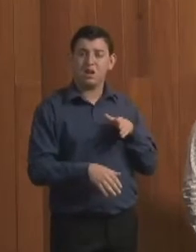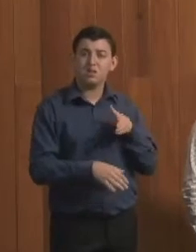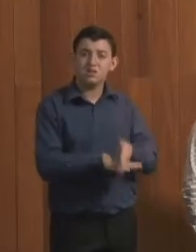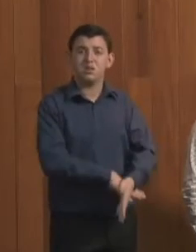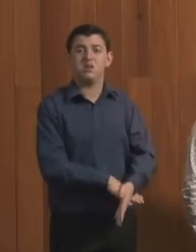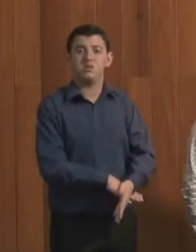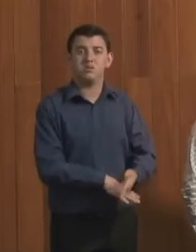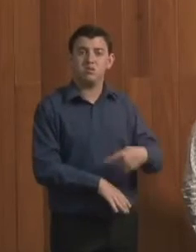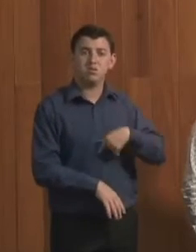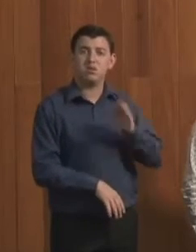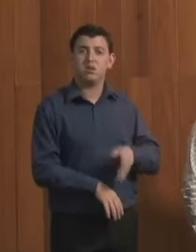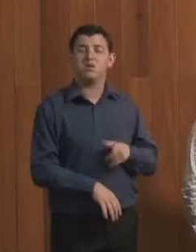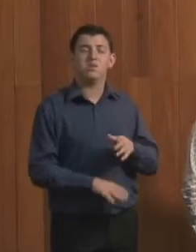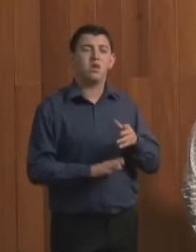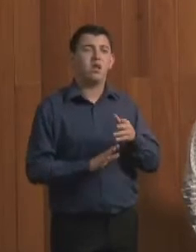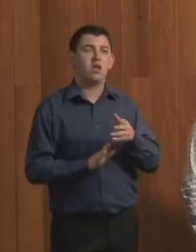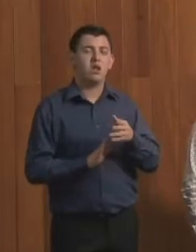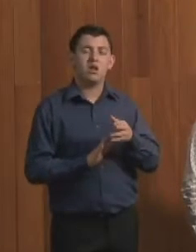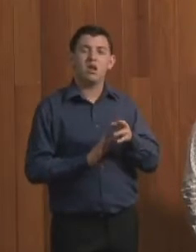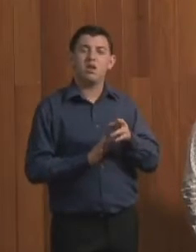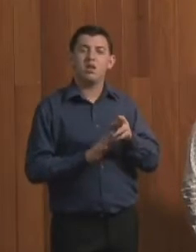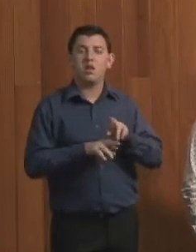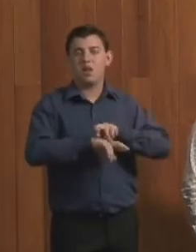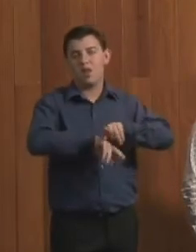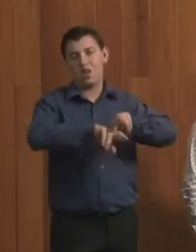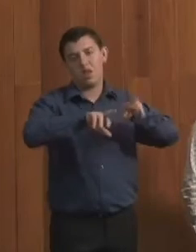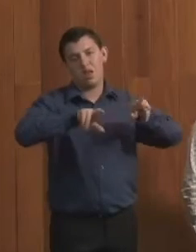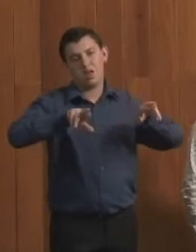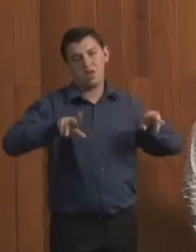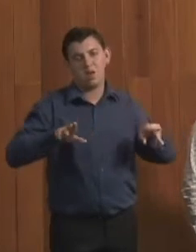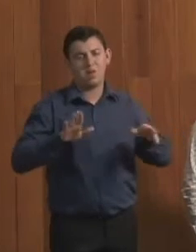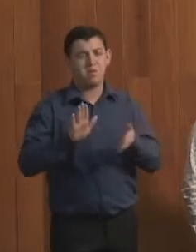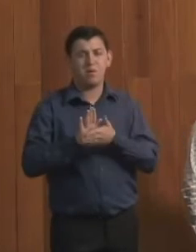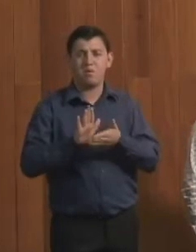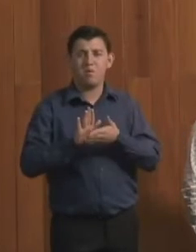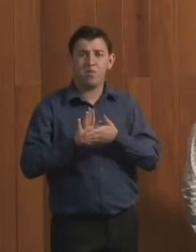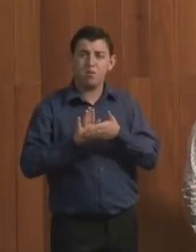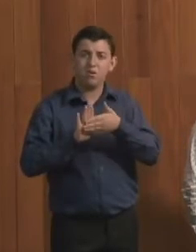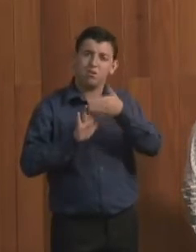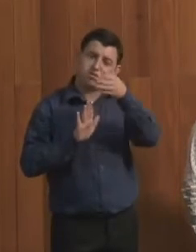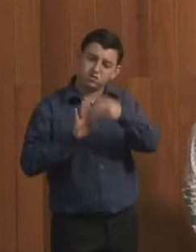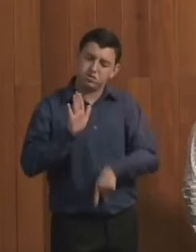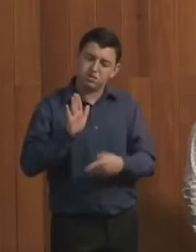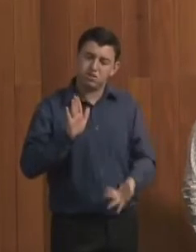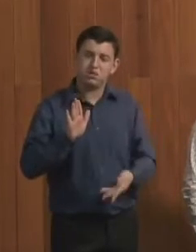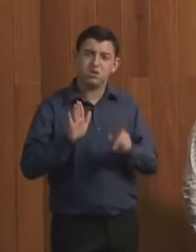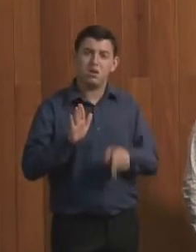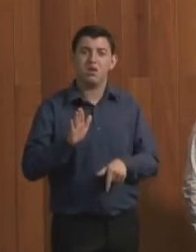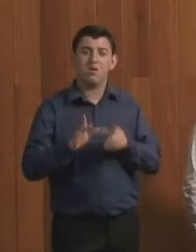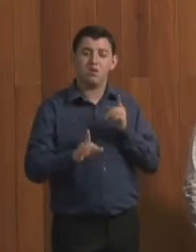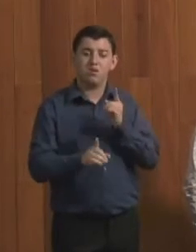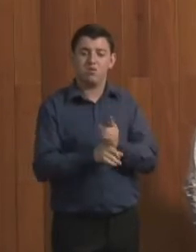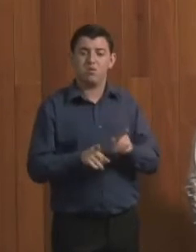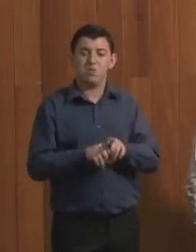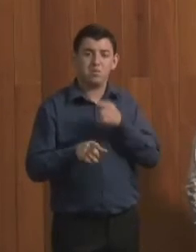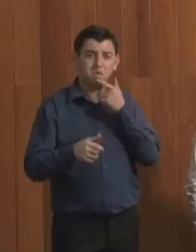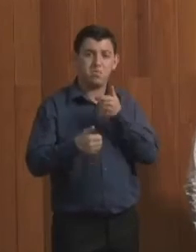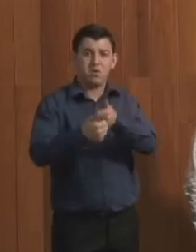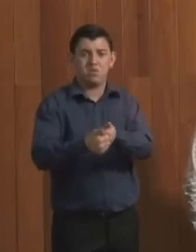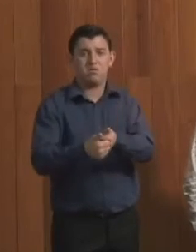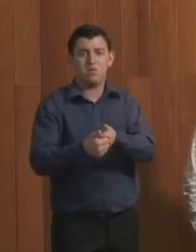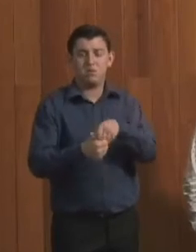várias propostas em relação à continuidade desses encontros, à continuidade dessa aproximação do Ministério Público.